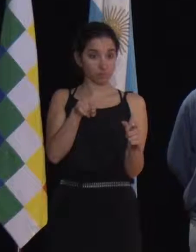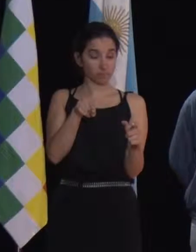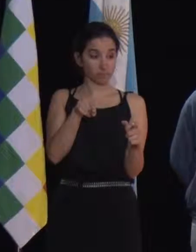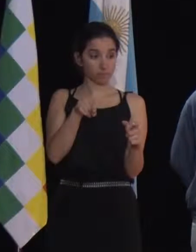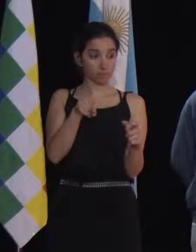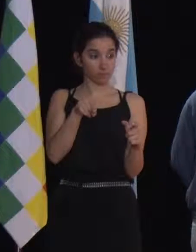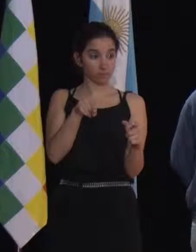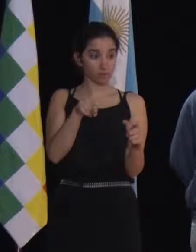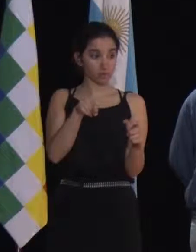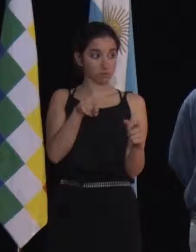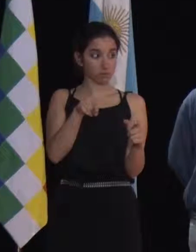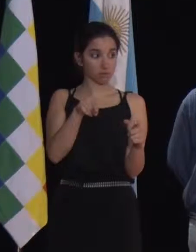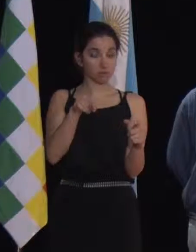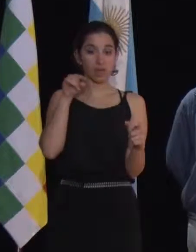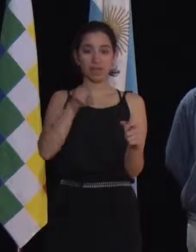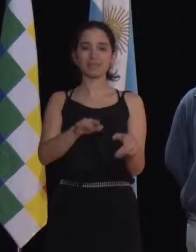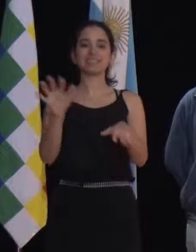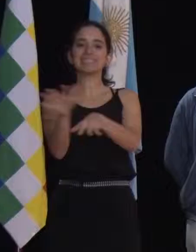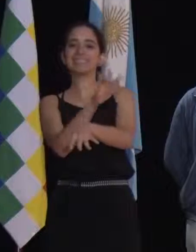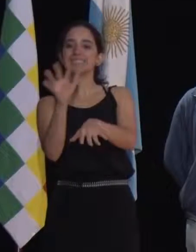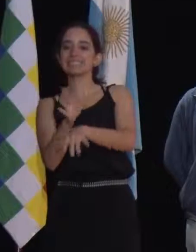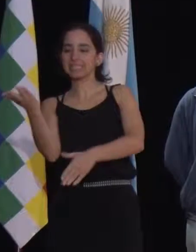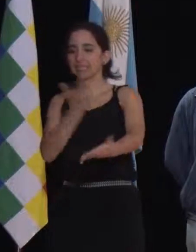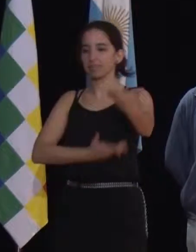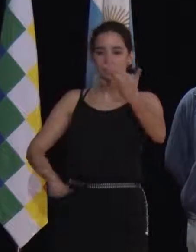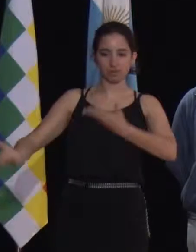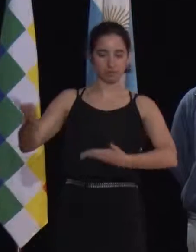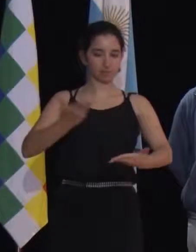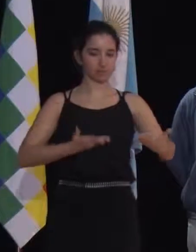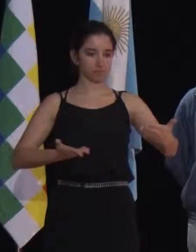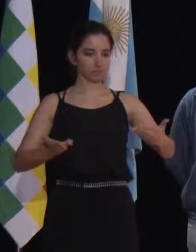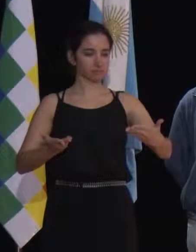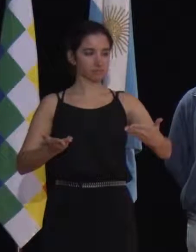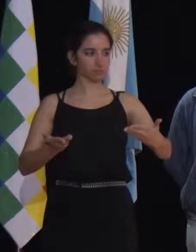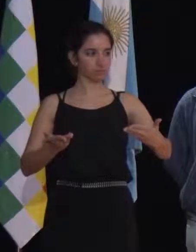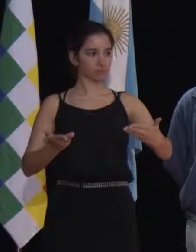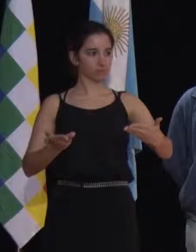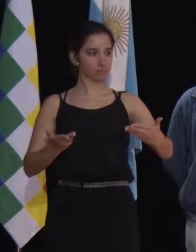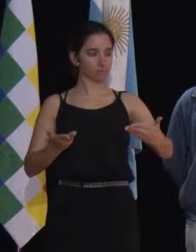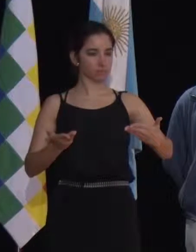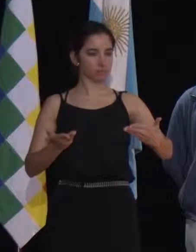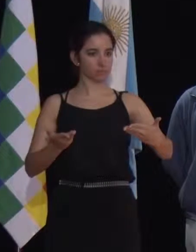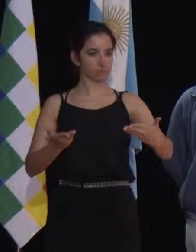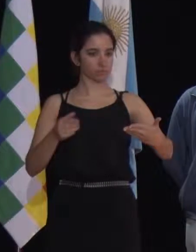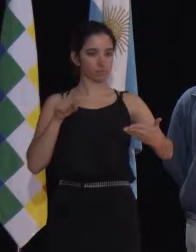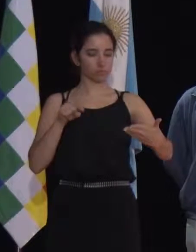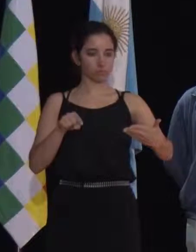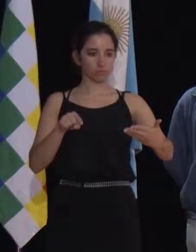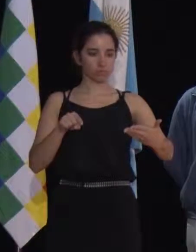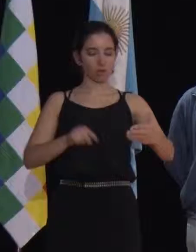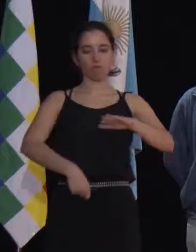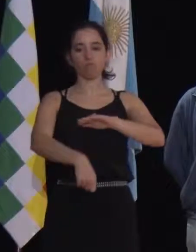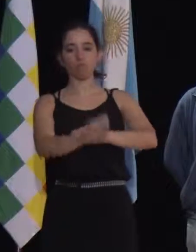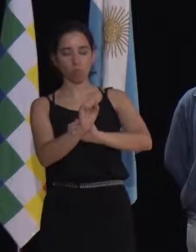hicimos un cine comunitario y a diferencia de hoy también otras actividades como fútbol